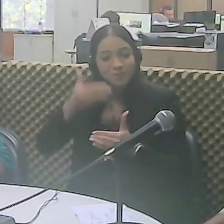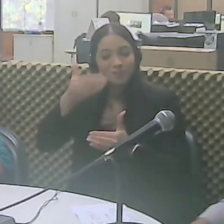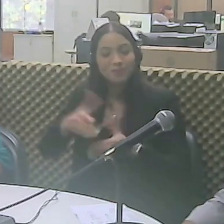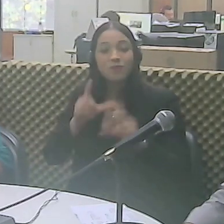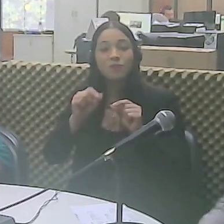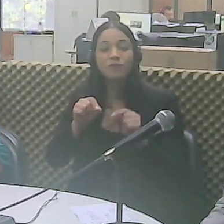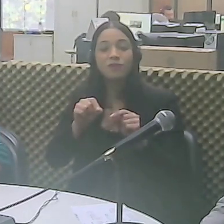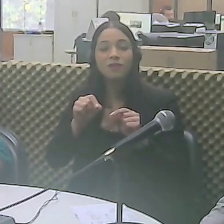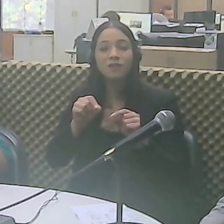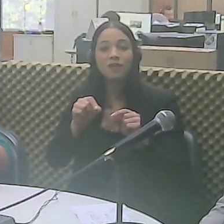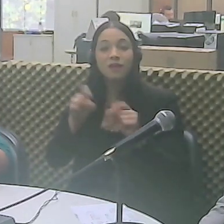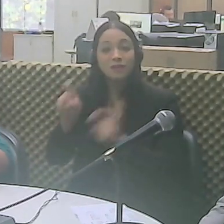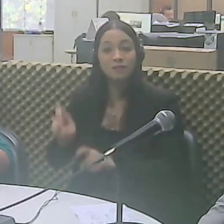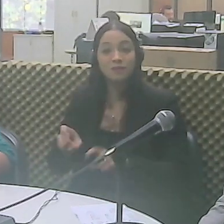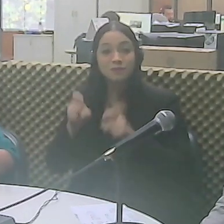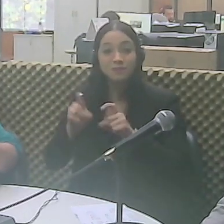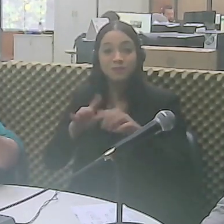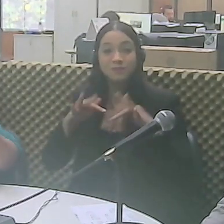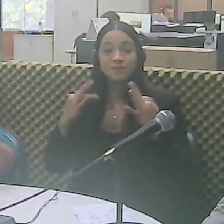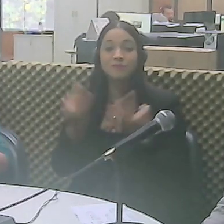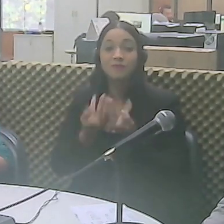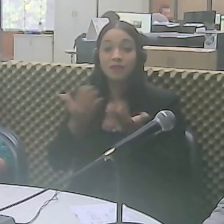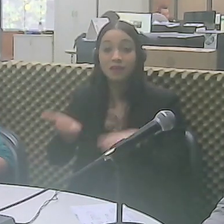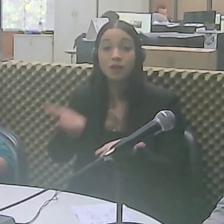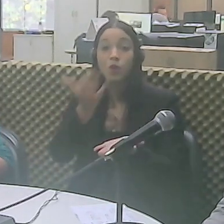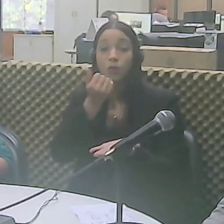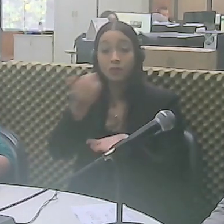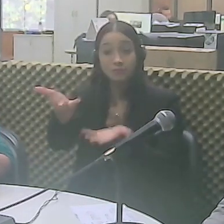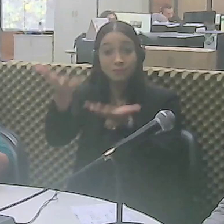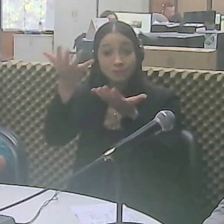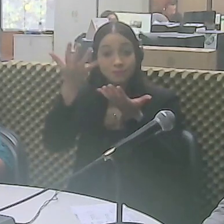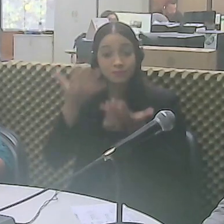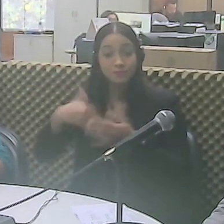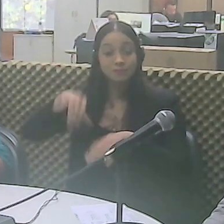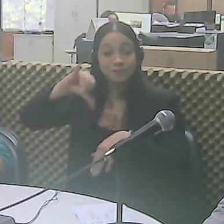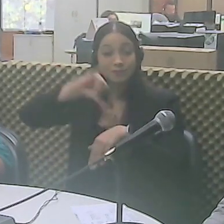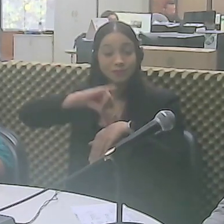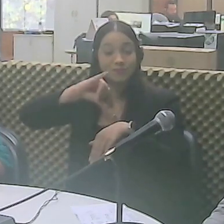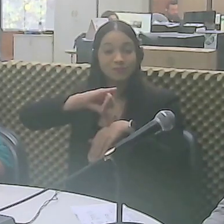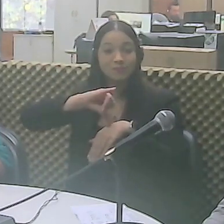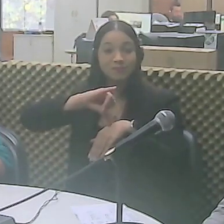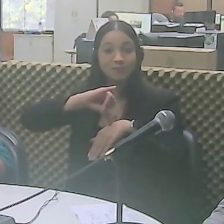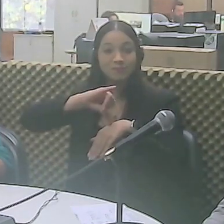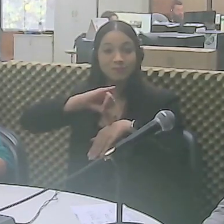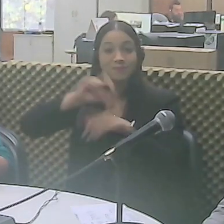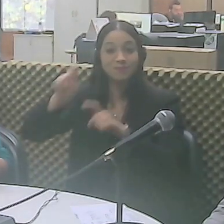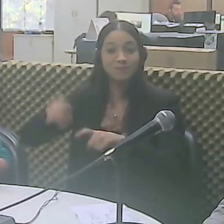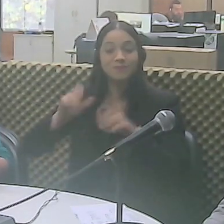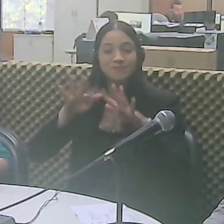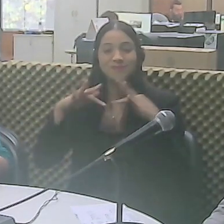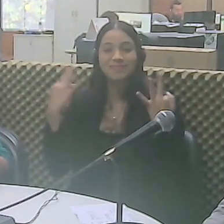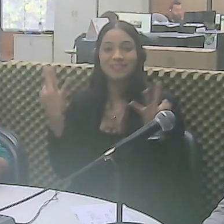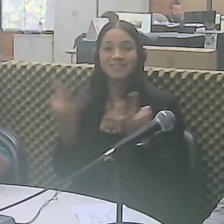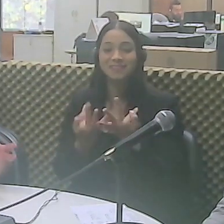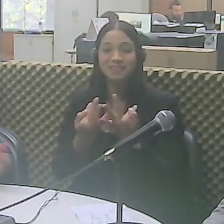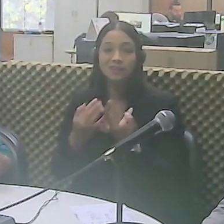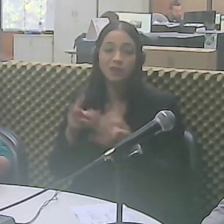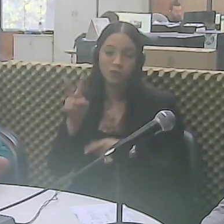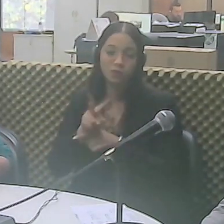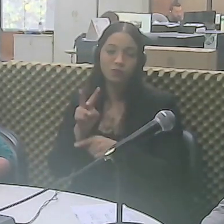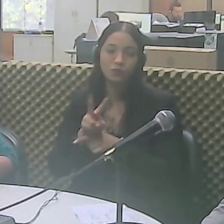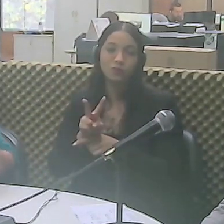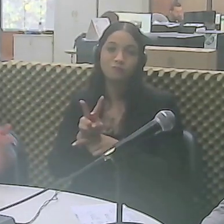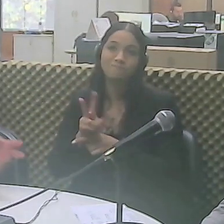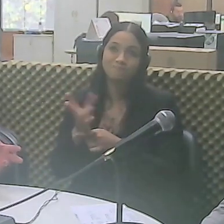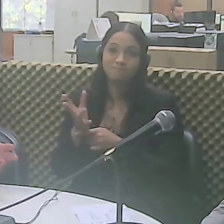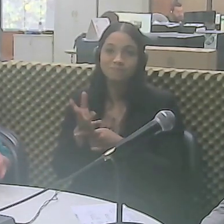o processo em que os agricultores trazem os alimentos para a central da agricultura familiar, que é mantida,